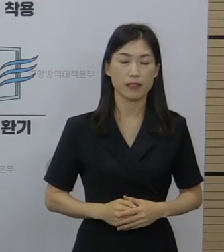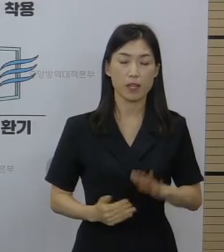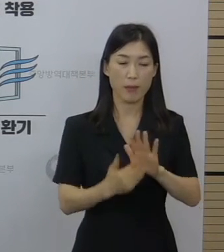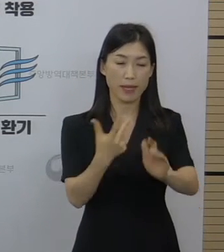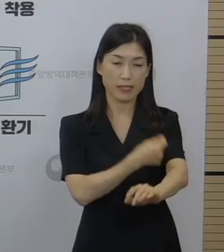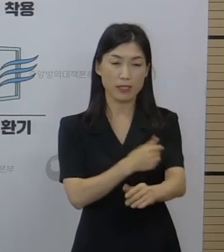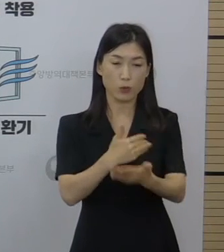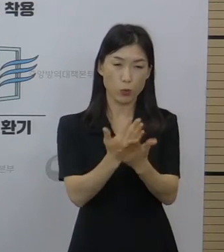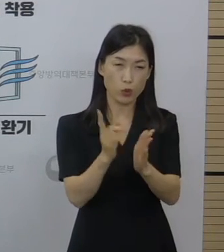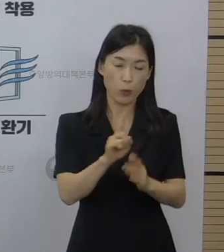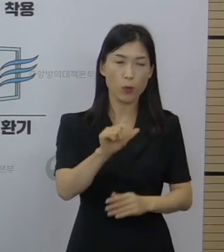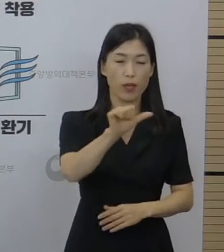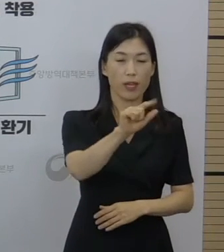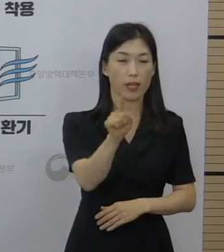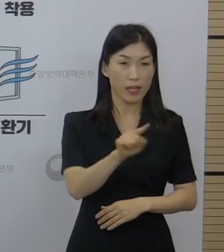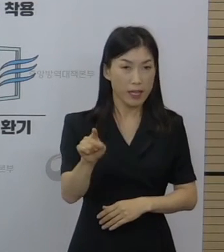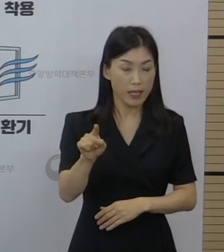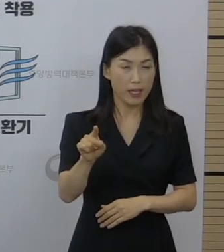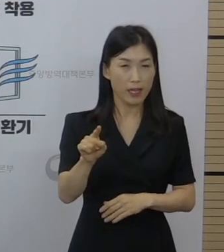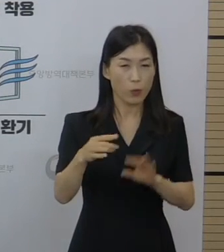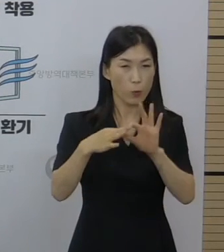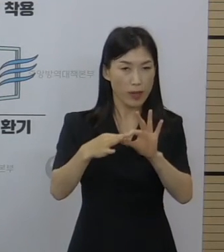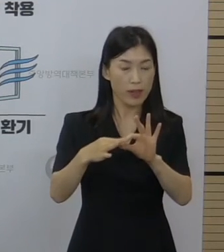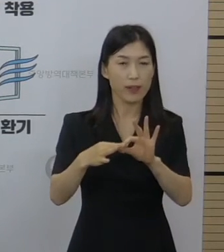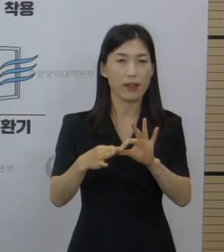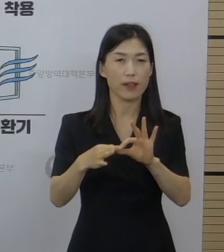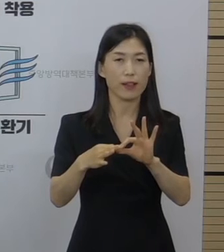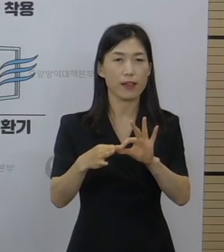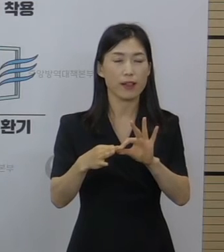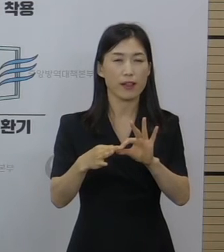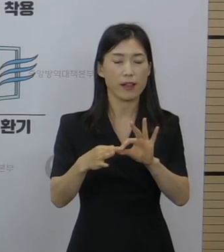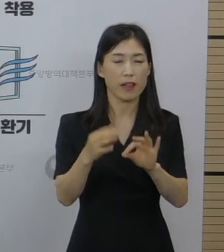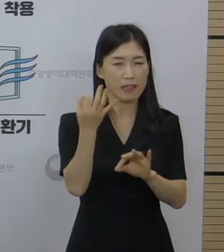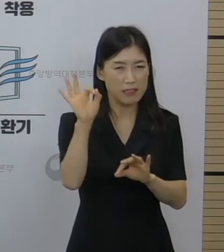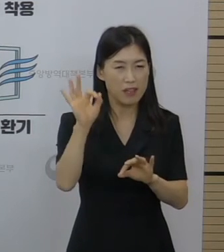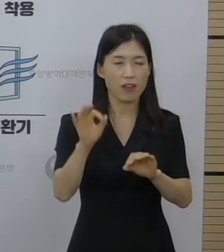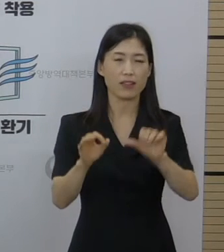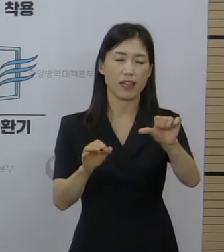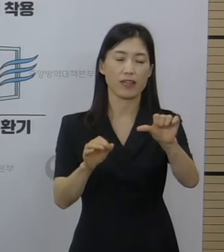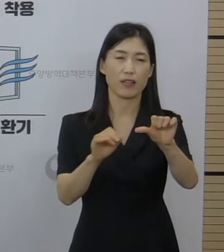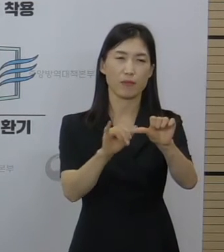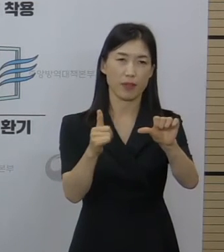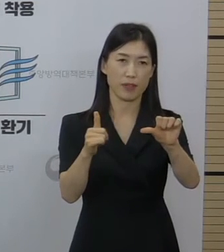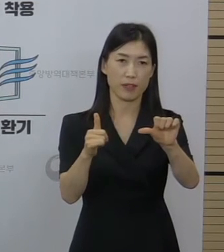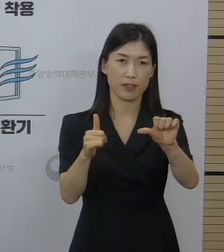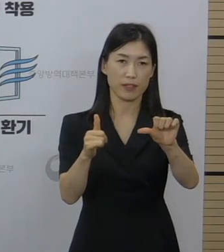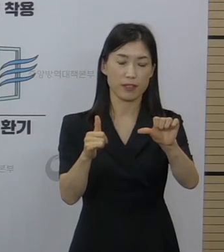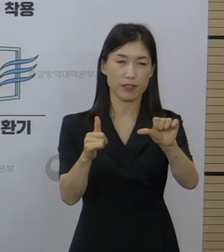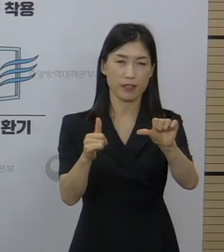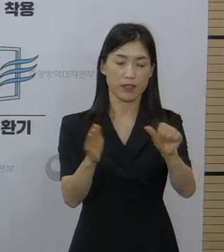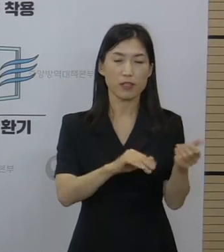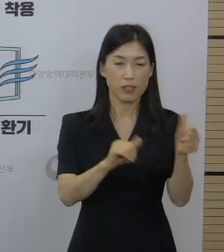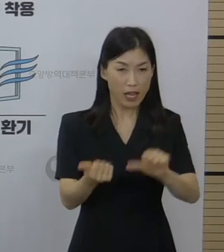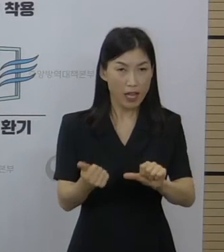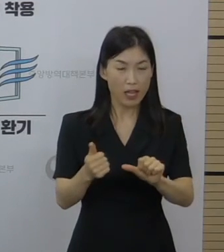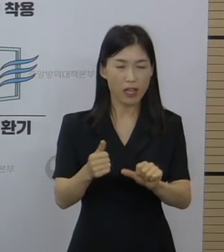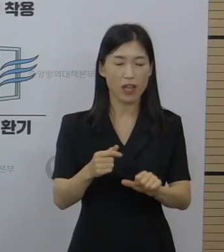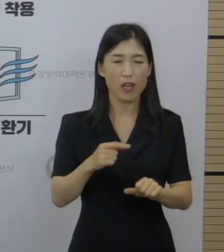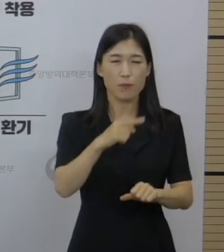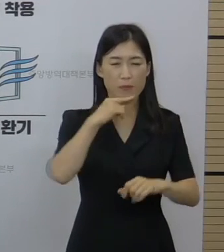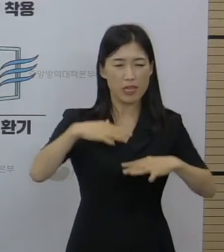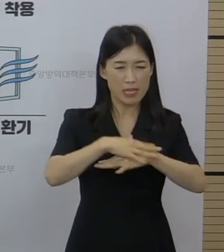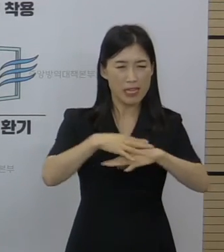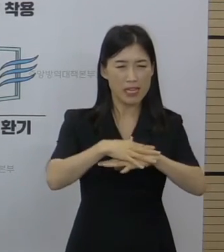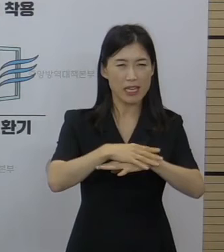백신 종류별로는 아스트라제네카 백신이 인정 사례가 5건이었습니다. 사망은 혈소판